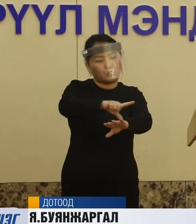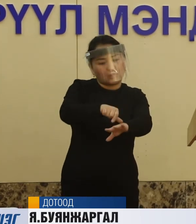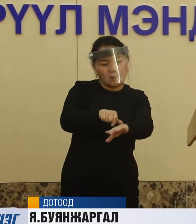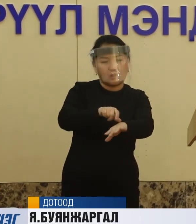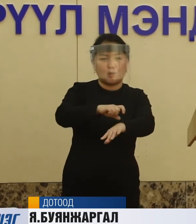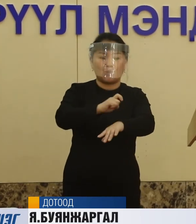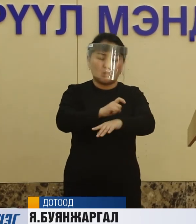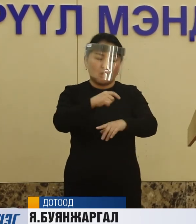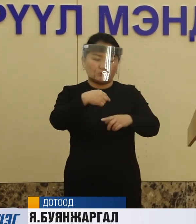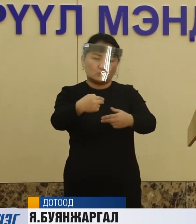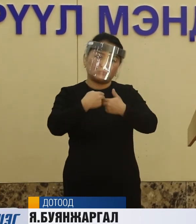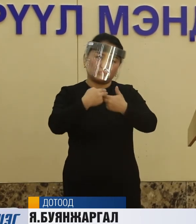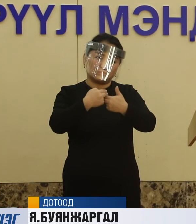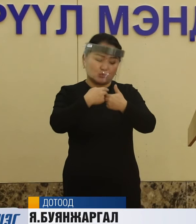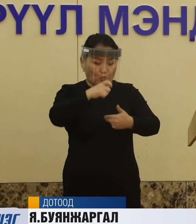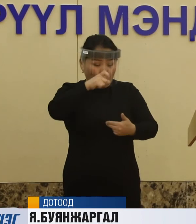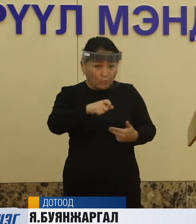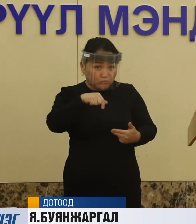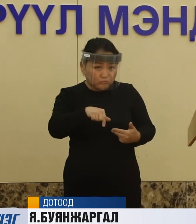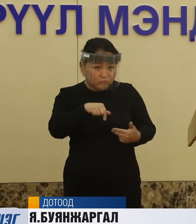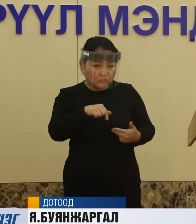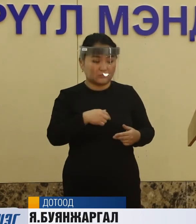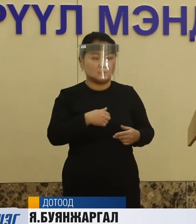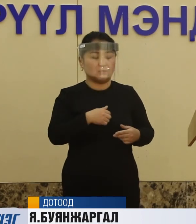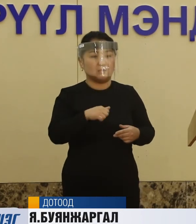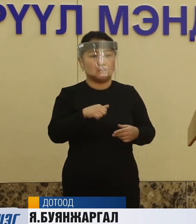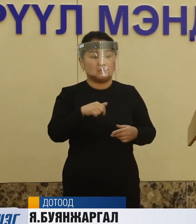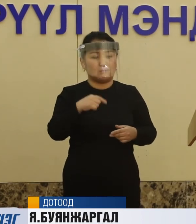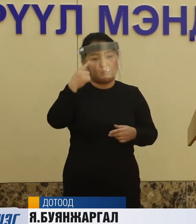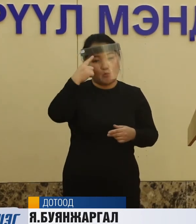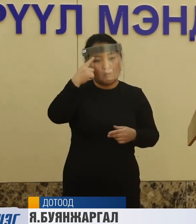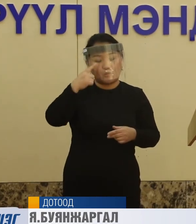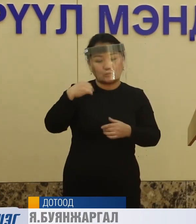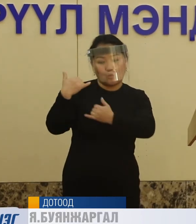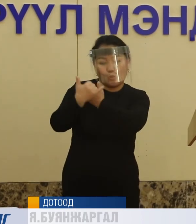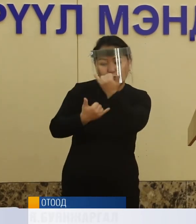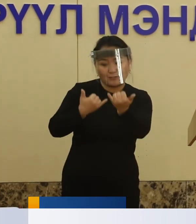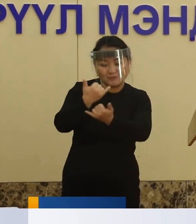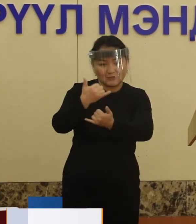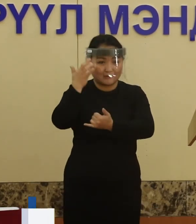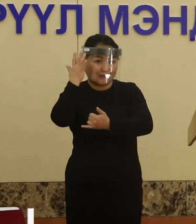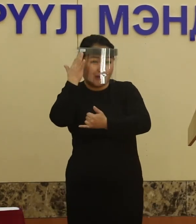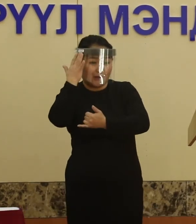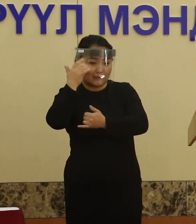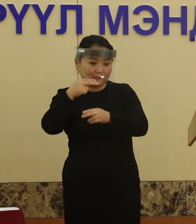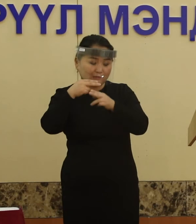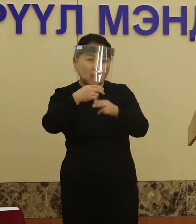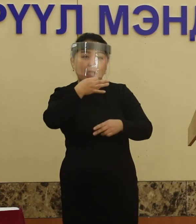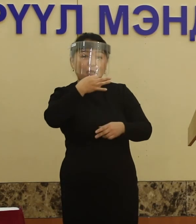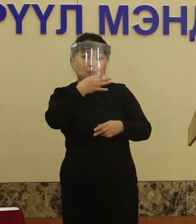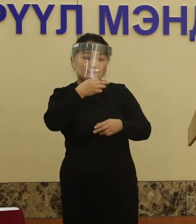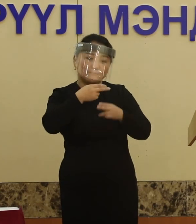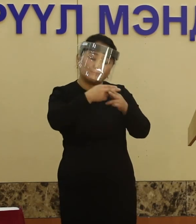байгаа ийм өвчтнүүдэд өвчтөнд бас энэ Монголын уламжлалт анагаах ухааны имийг